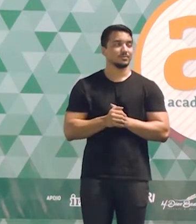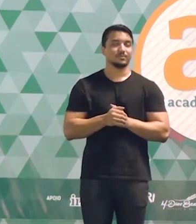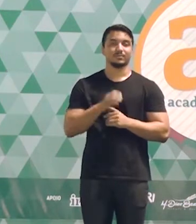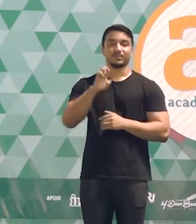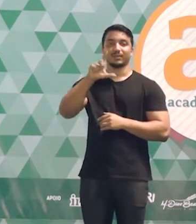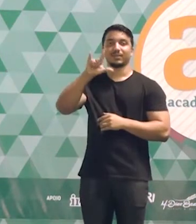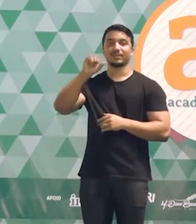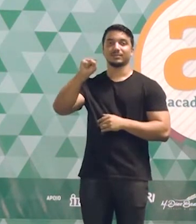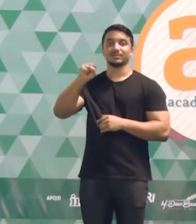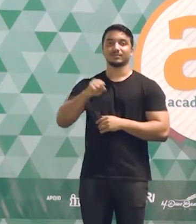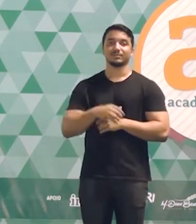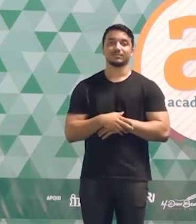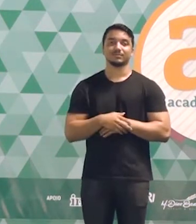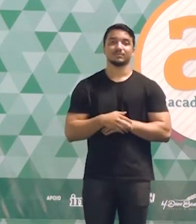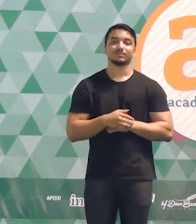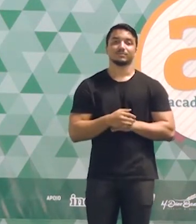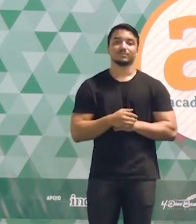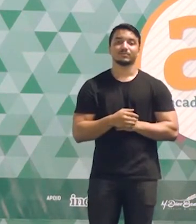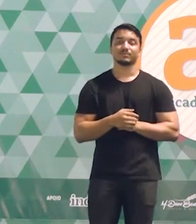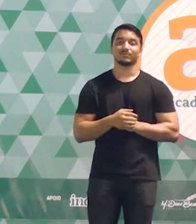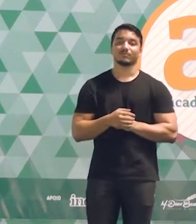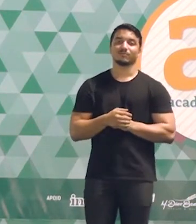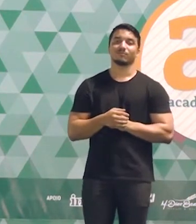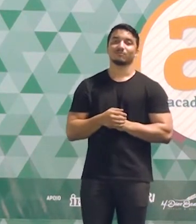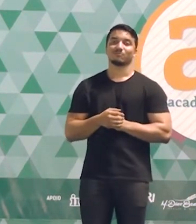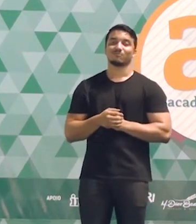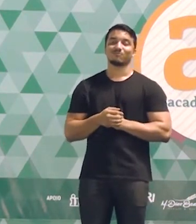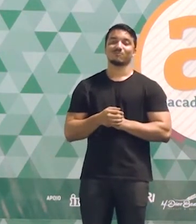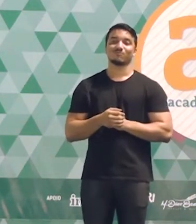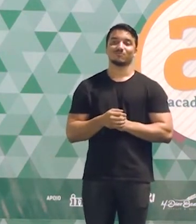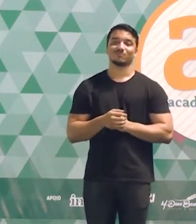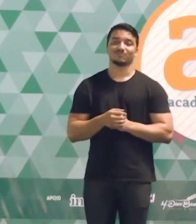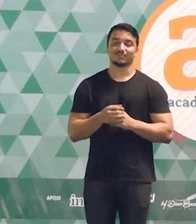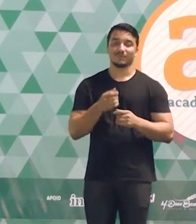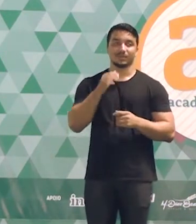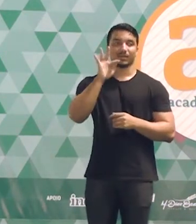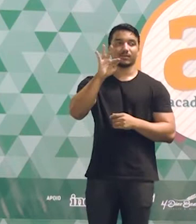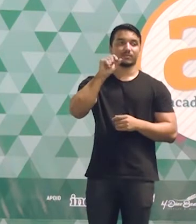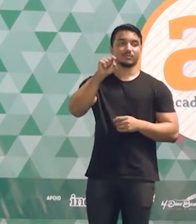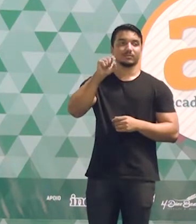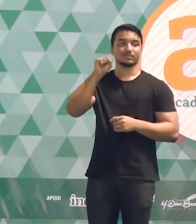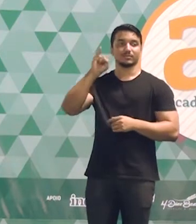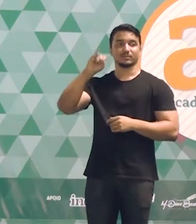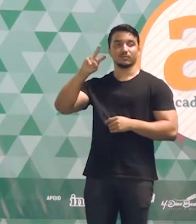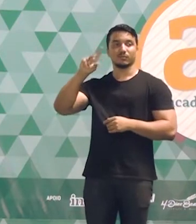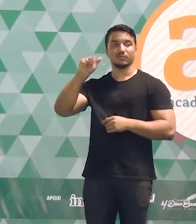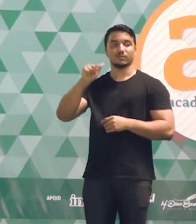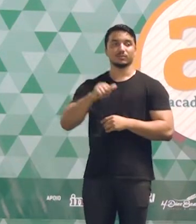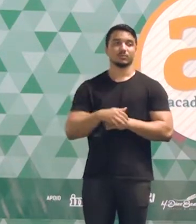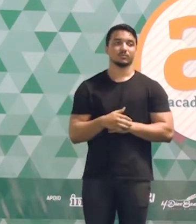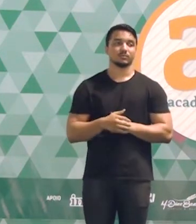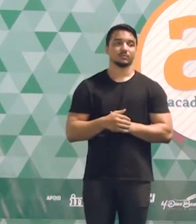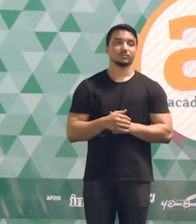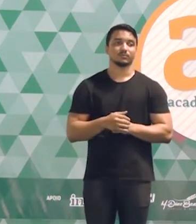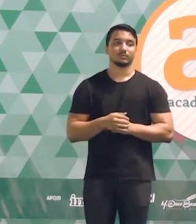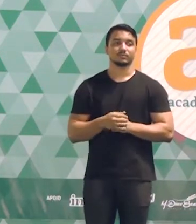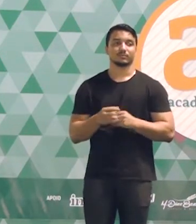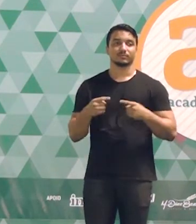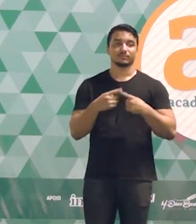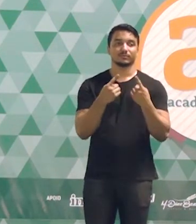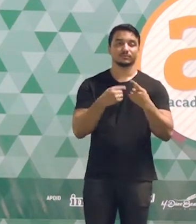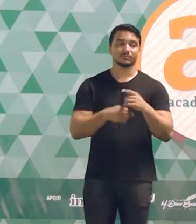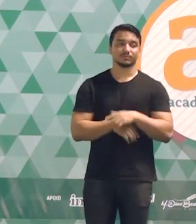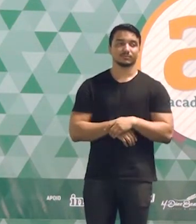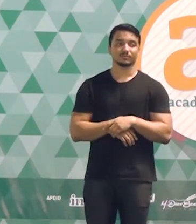Ai, que legal, como é uma misturada. Pois bem, F. Silva, porque o pai dele é F, e o sobrenome é Silva, ficou F.